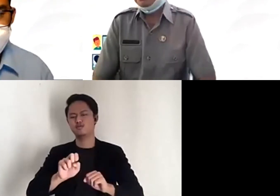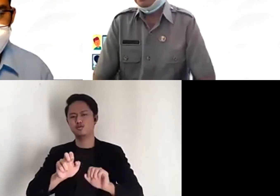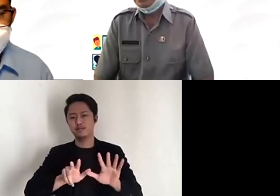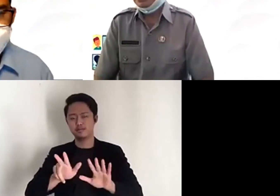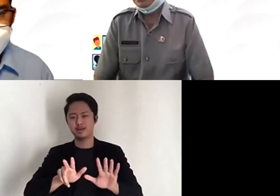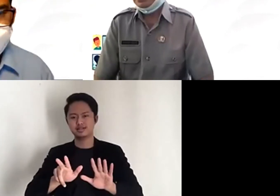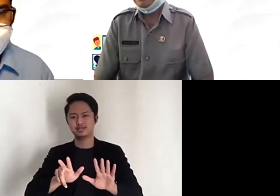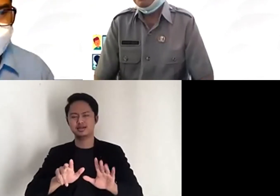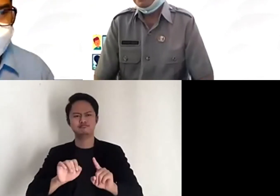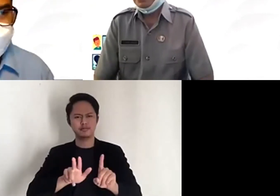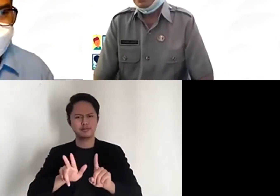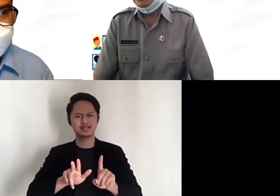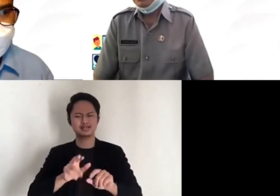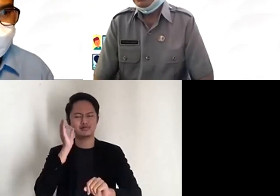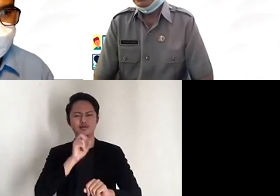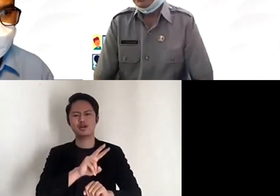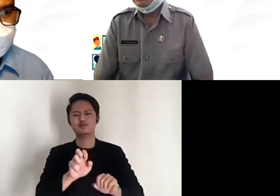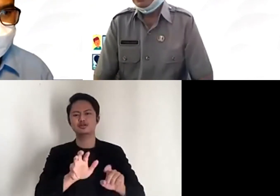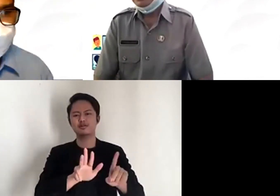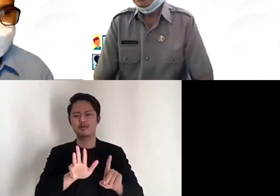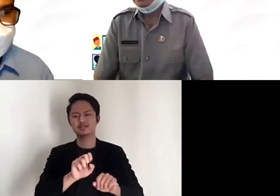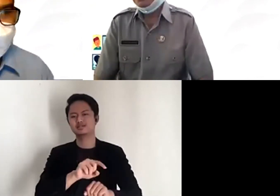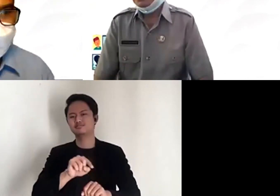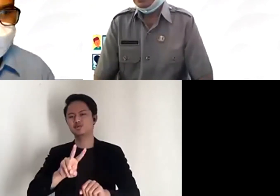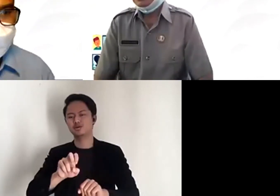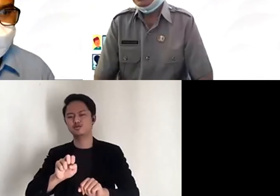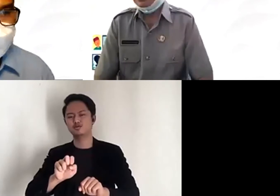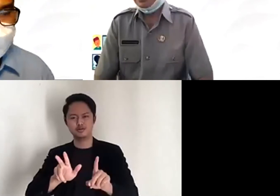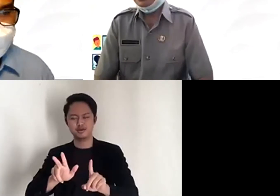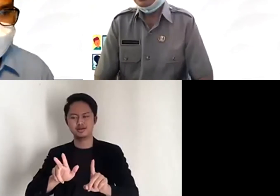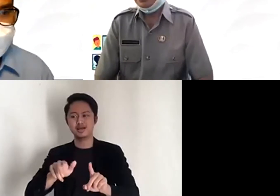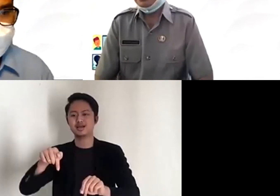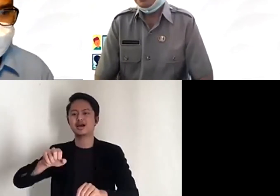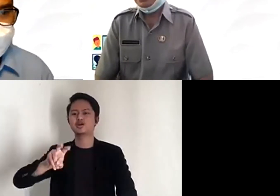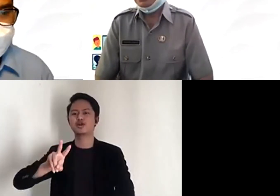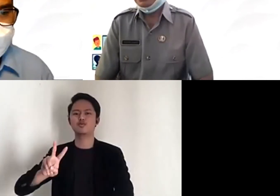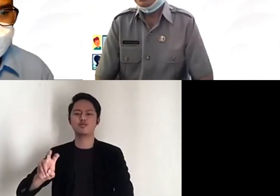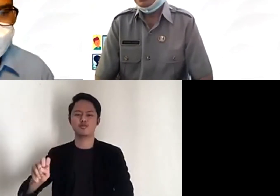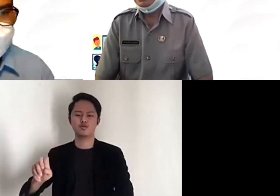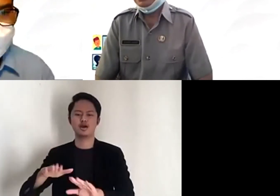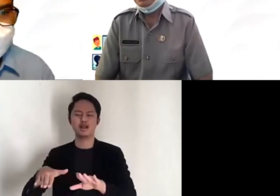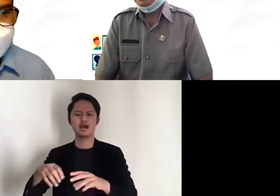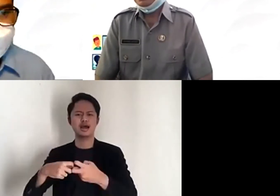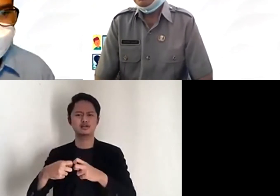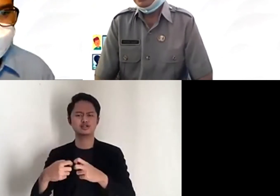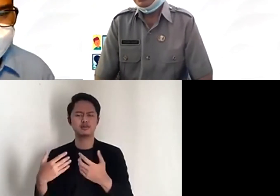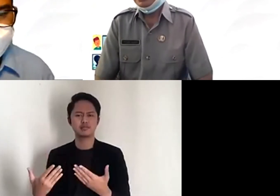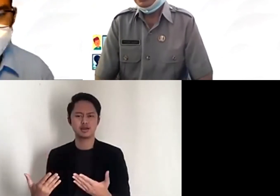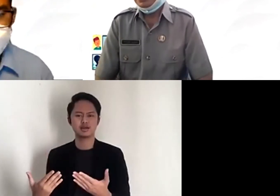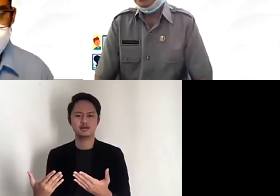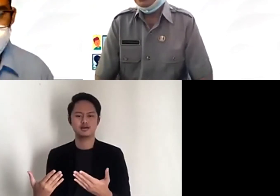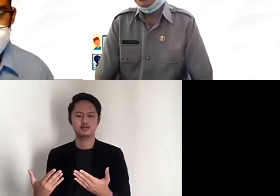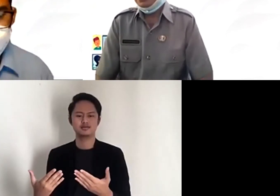kami menyampaikan untuk tahun 2020 kasus kekerasan terhadap anak